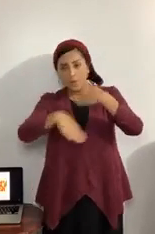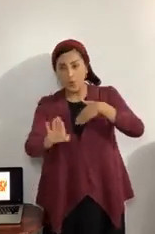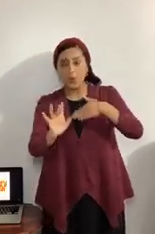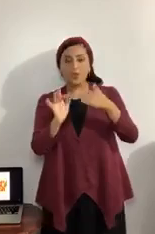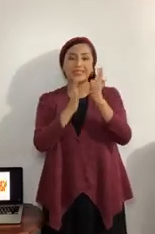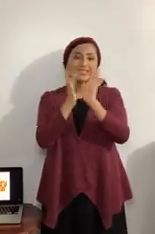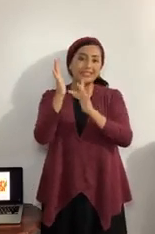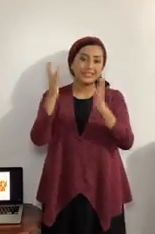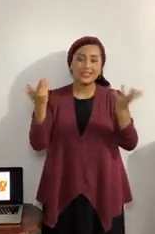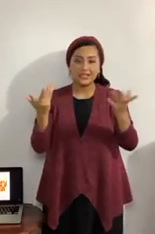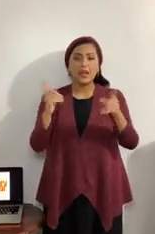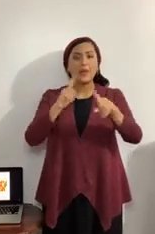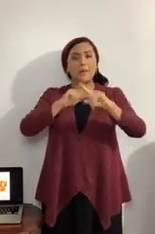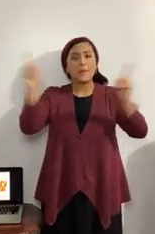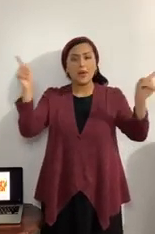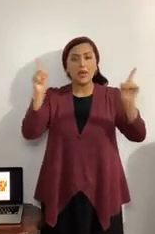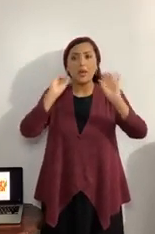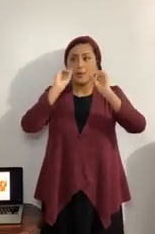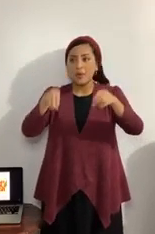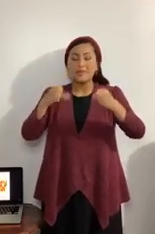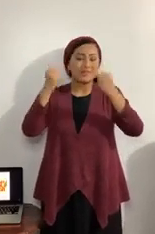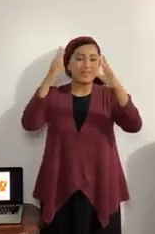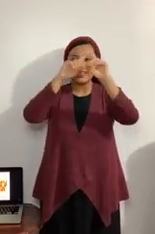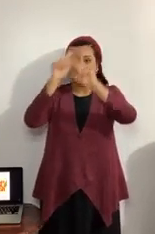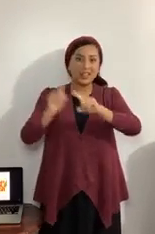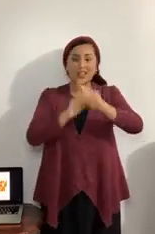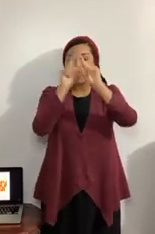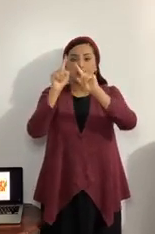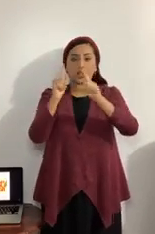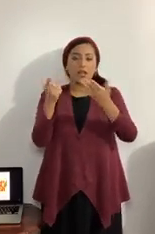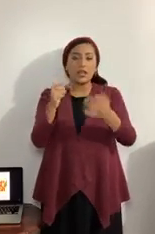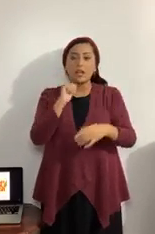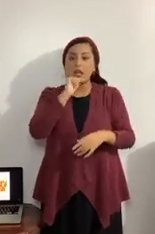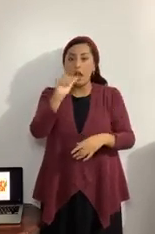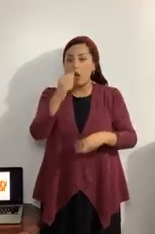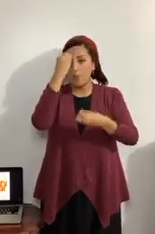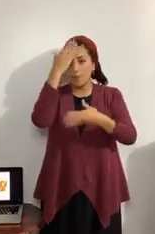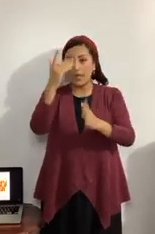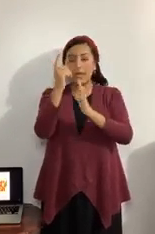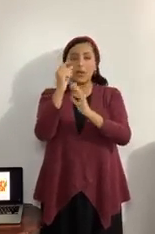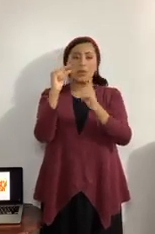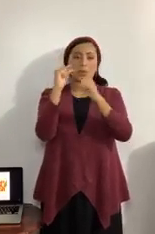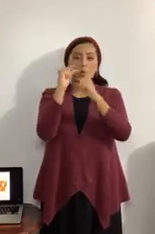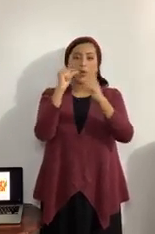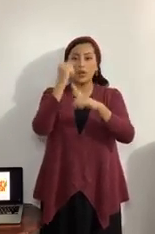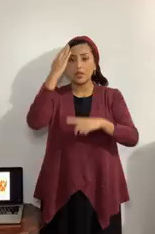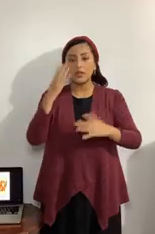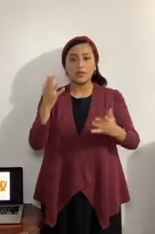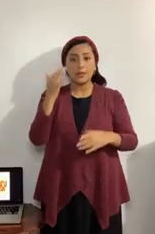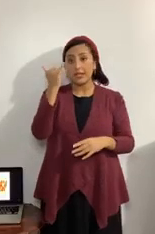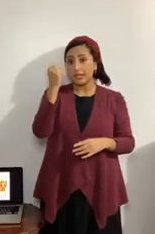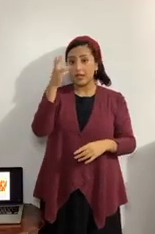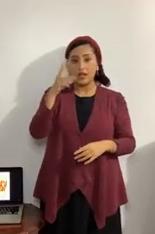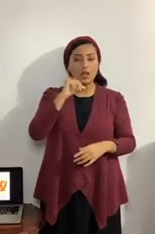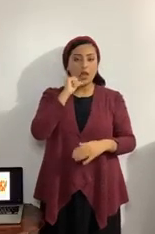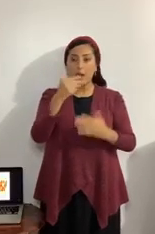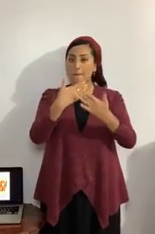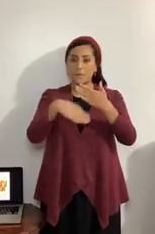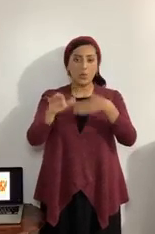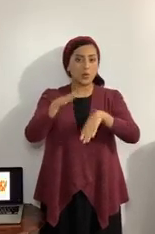Mesías, pero ponen 1 y 1000 pretextos y desobedecen la palabra de Yahweh, porque Yahshua no nació en ese día. Entonces una